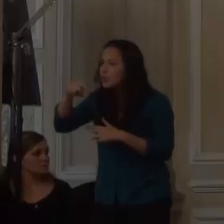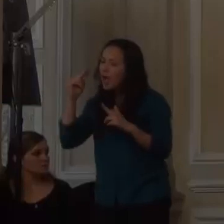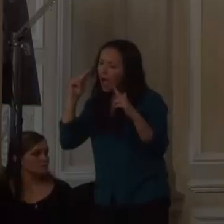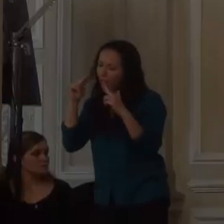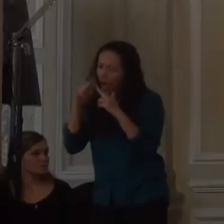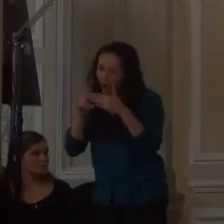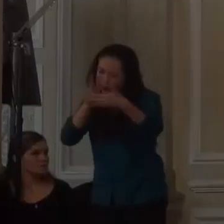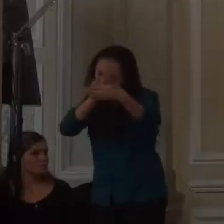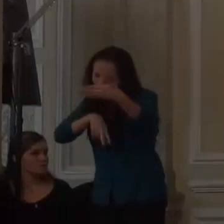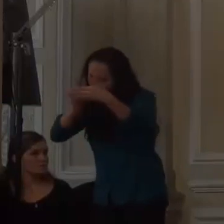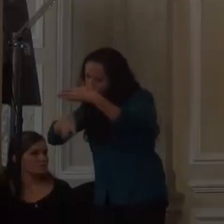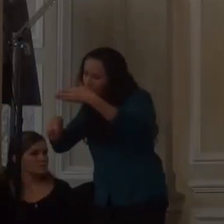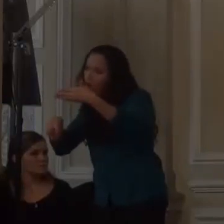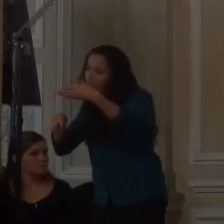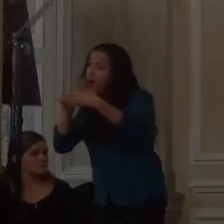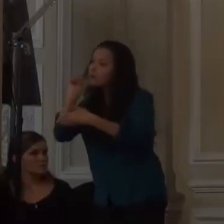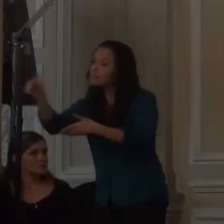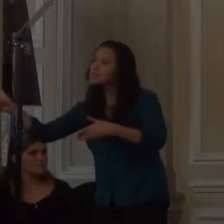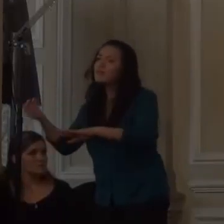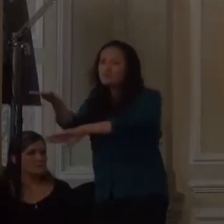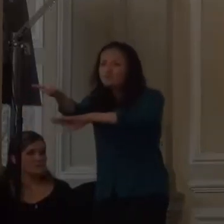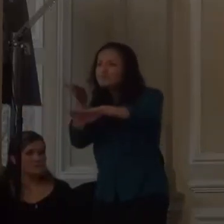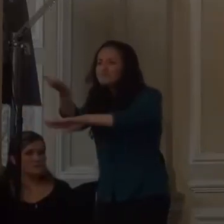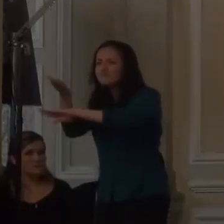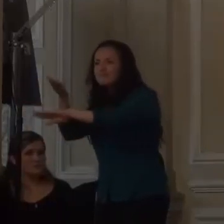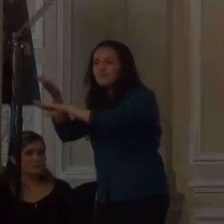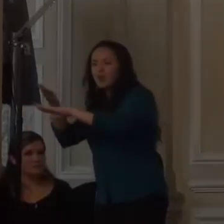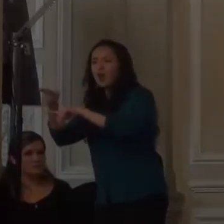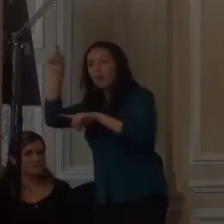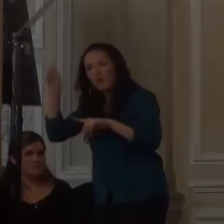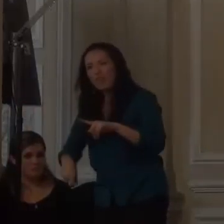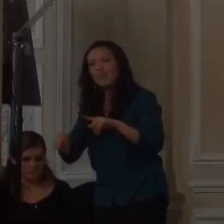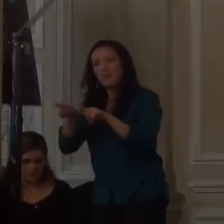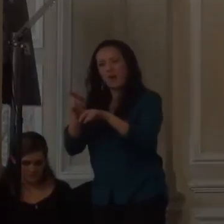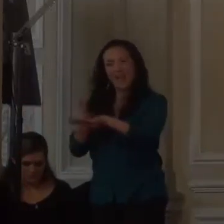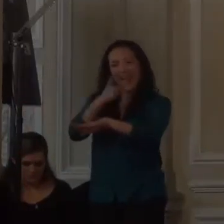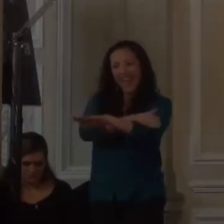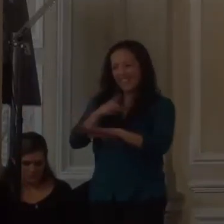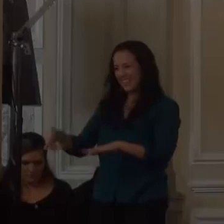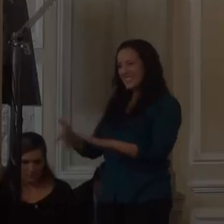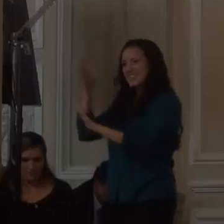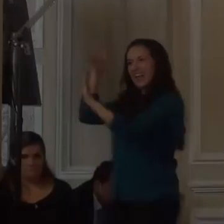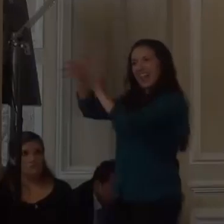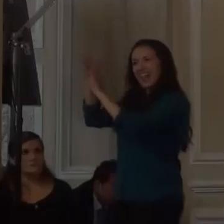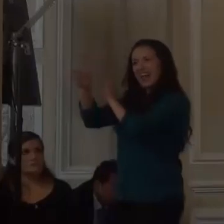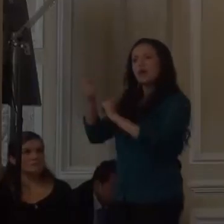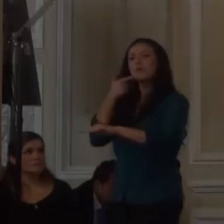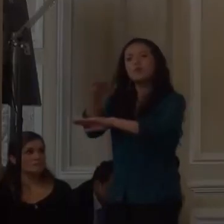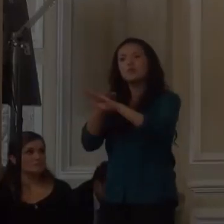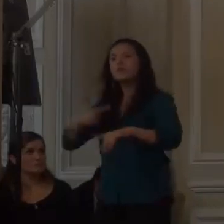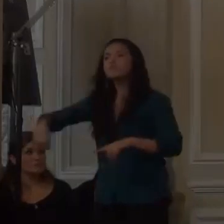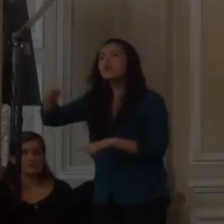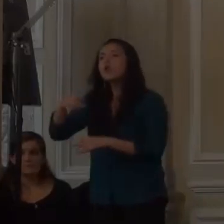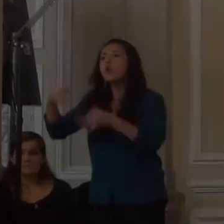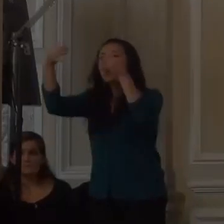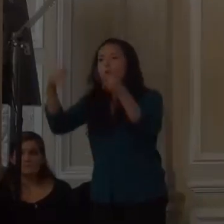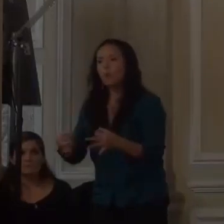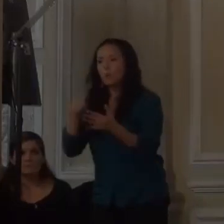conozcan y exijan, como debe ser, como aquí se dijo, como aquí se exigió, su